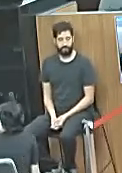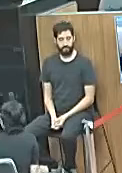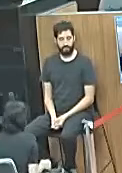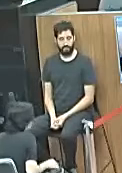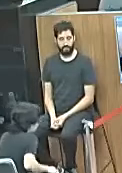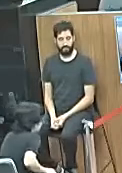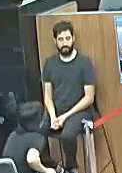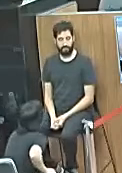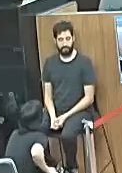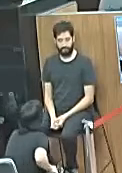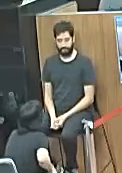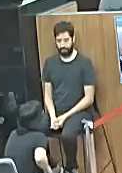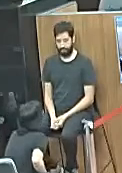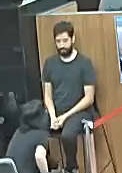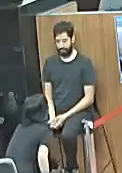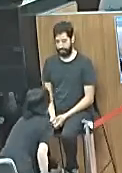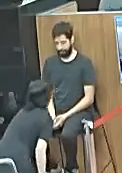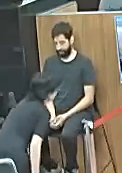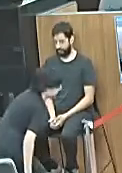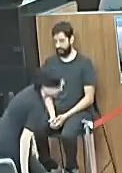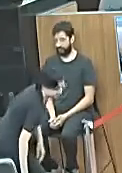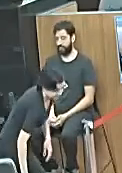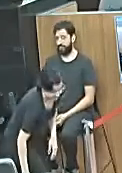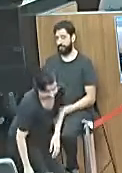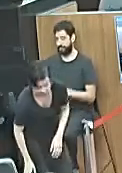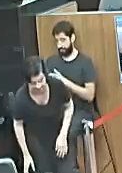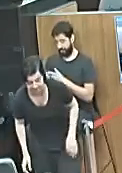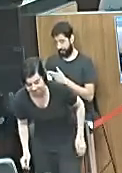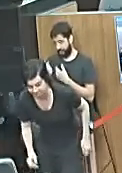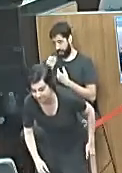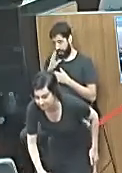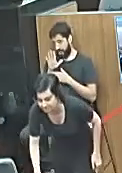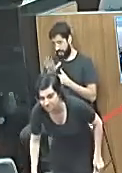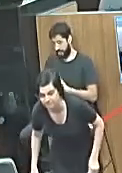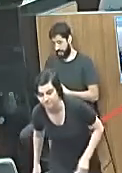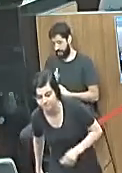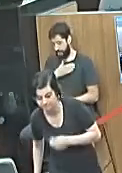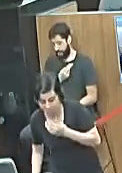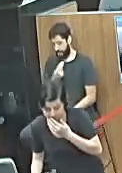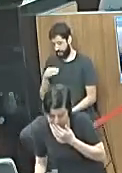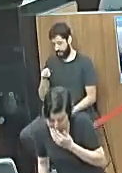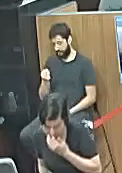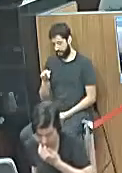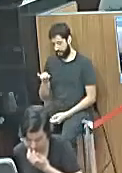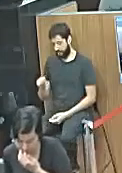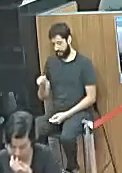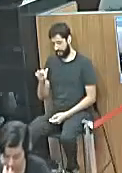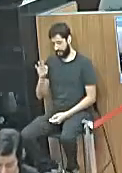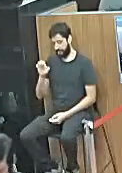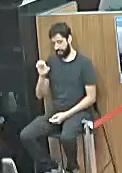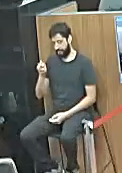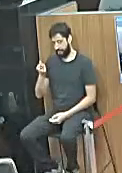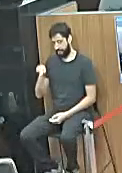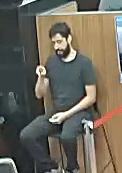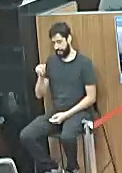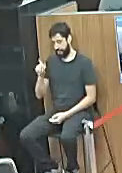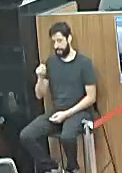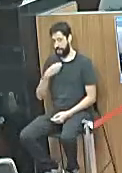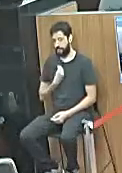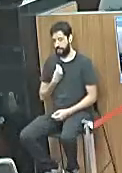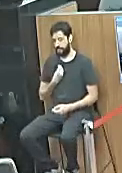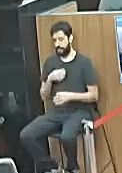recomeçar é bom primeiramente boa tarde a todos meu nome é maria fernanda e eu participei do grupo de